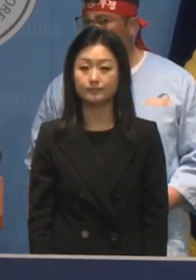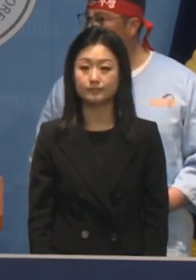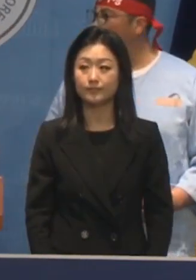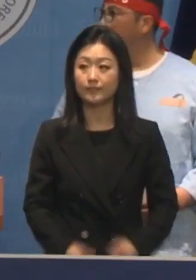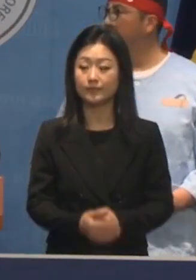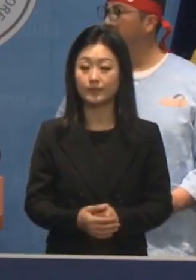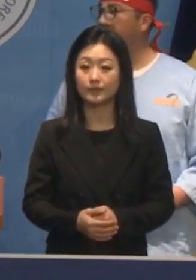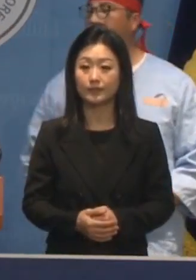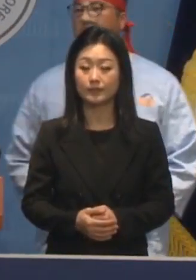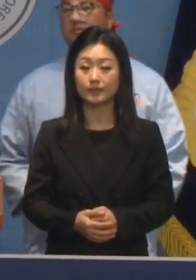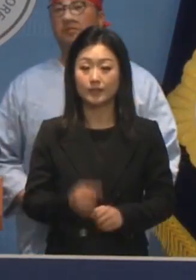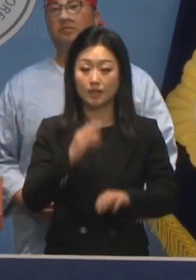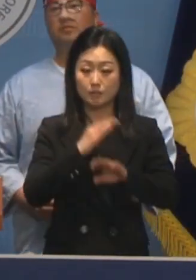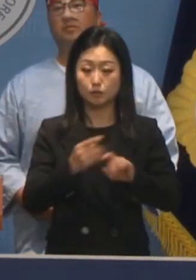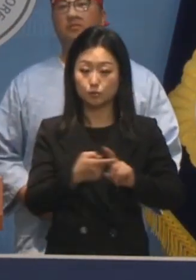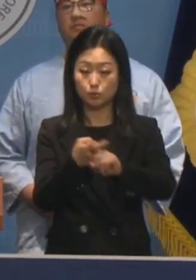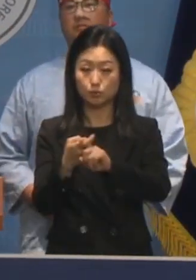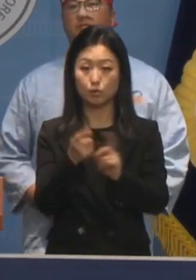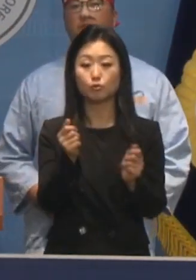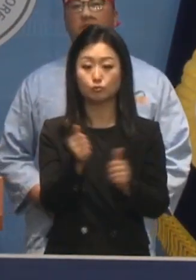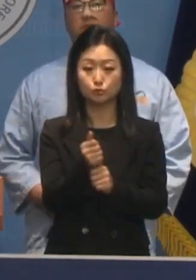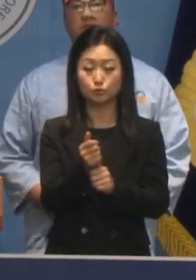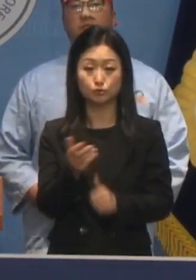예, 민주노총 부위원장 홍지욱입니다.